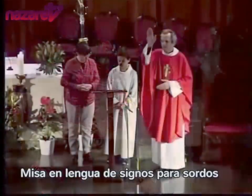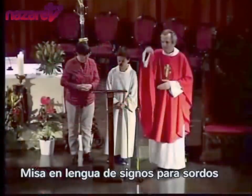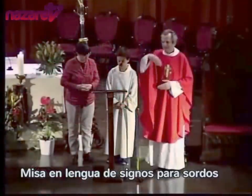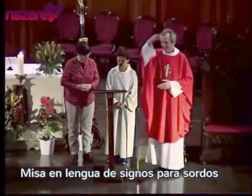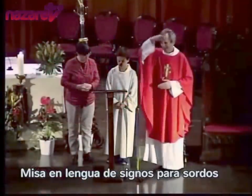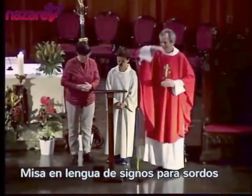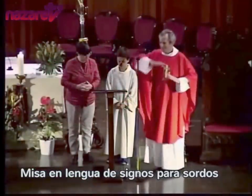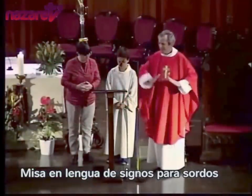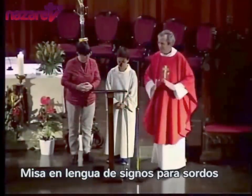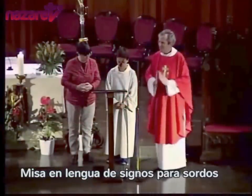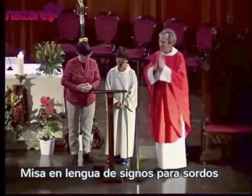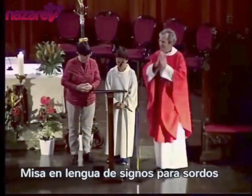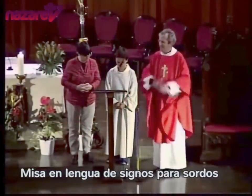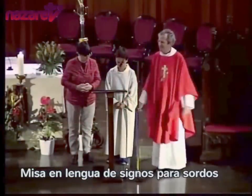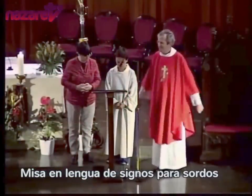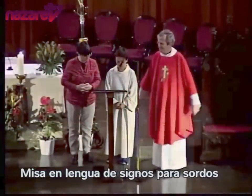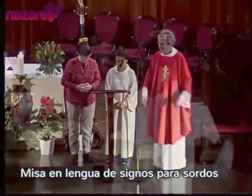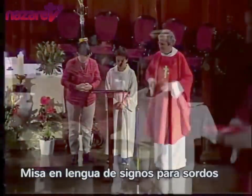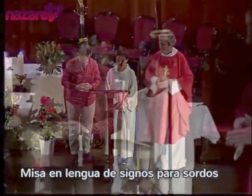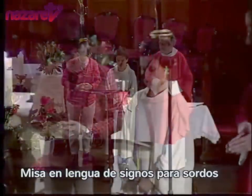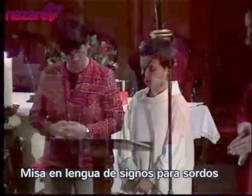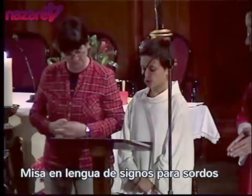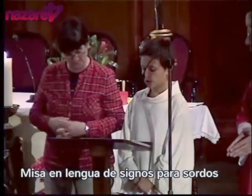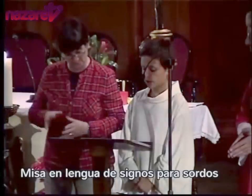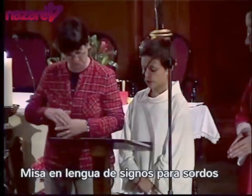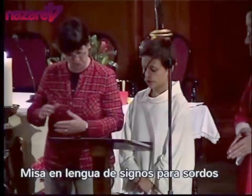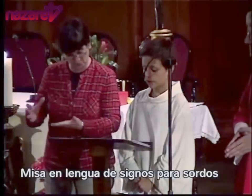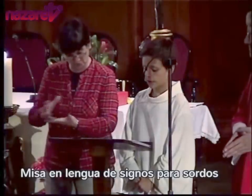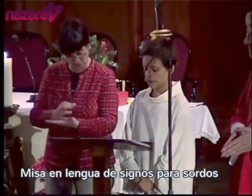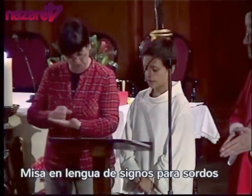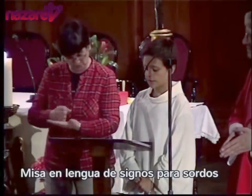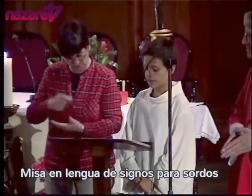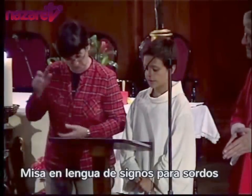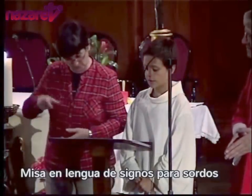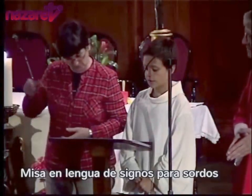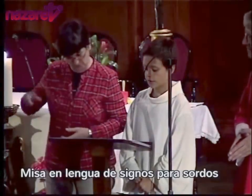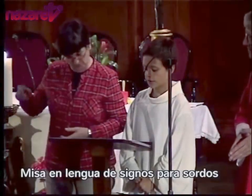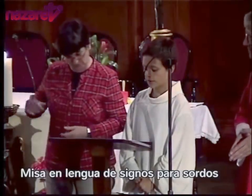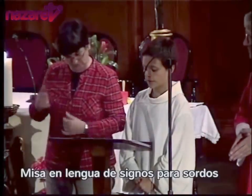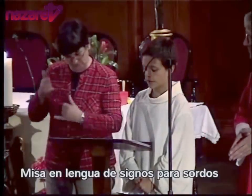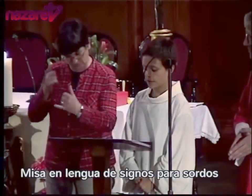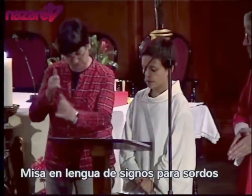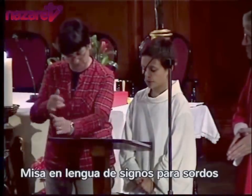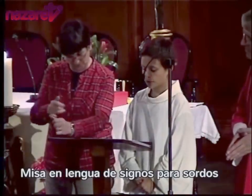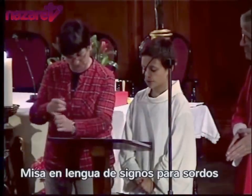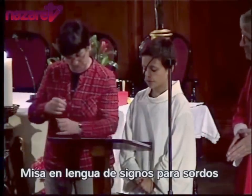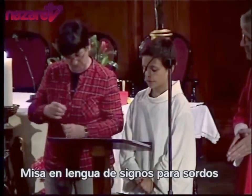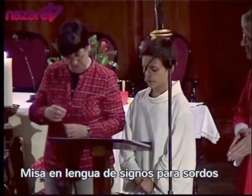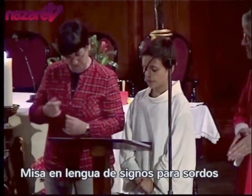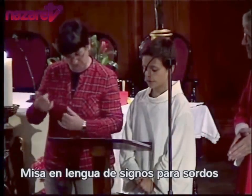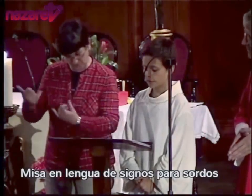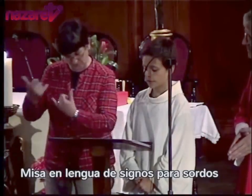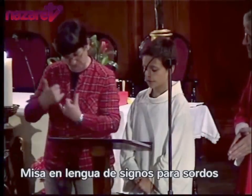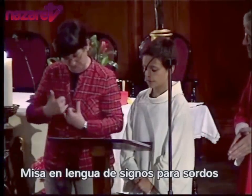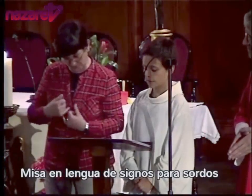Oremos. Ven, Espíritu Santo. Por todos aquellos que han recibido o recibirán